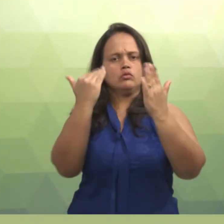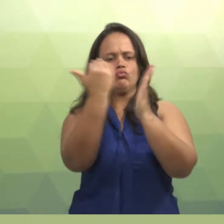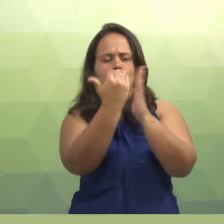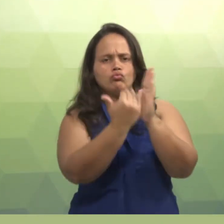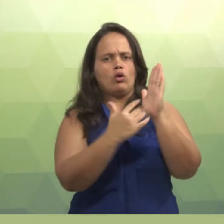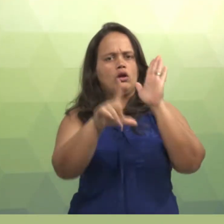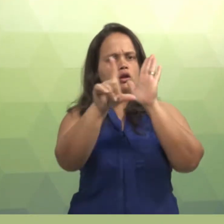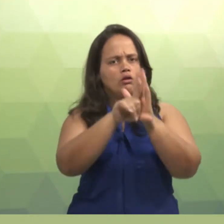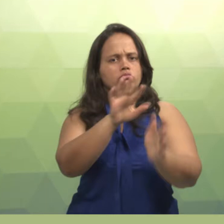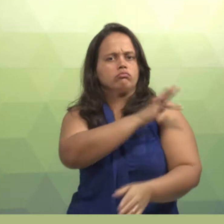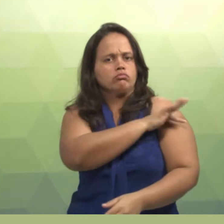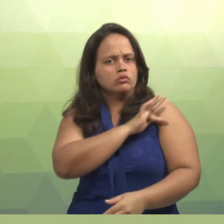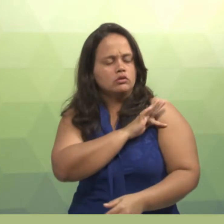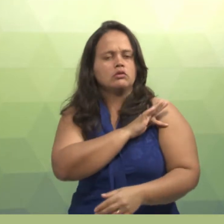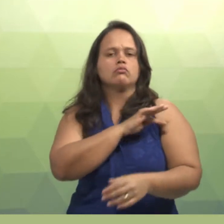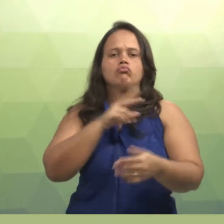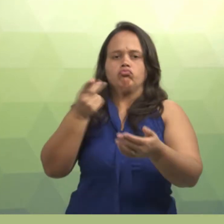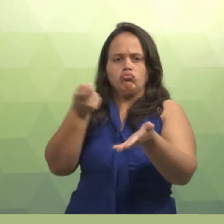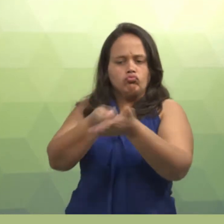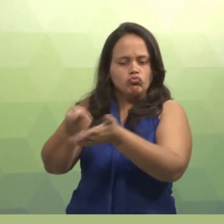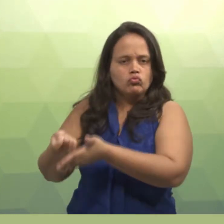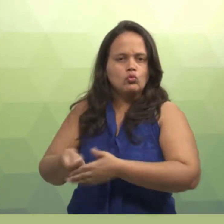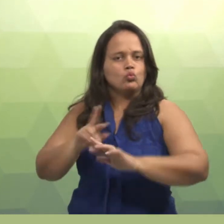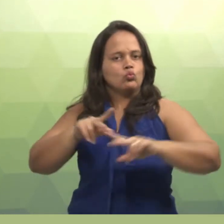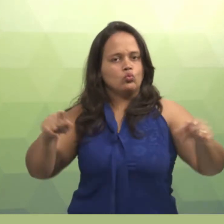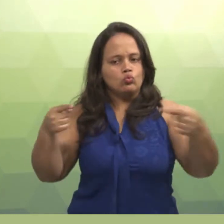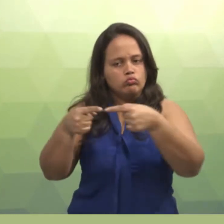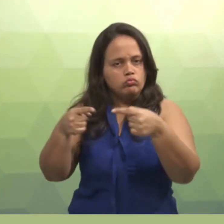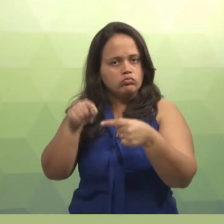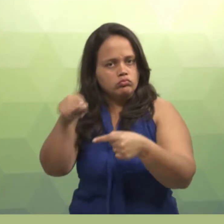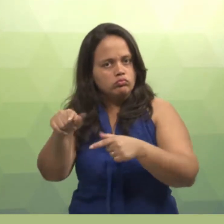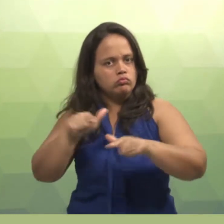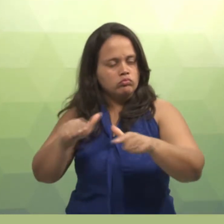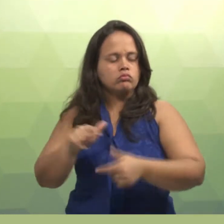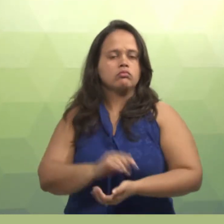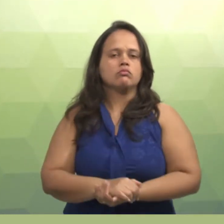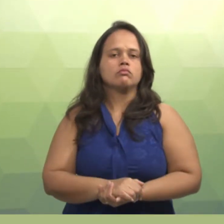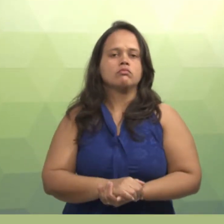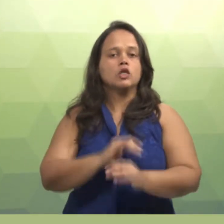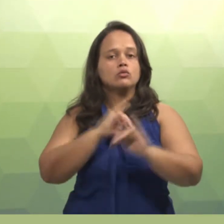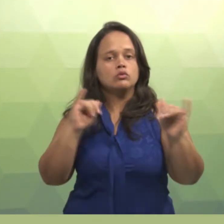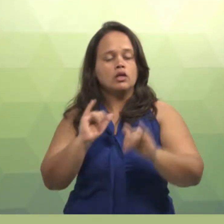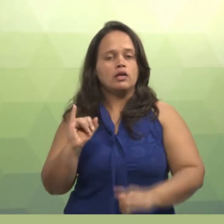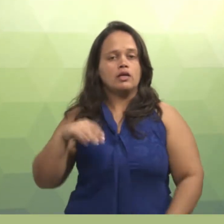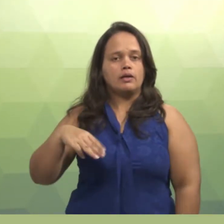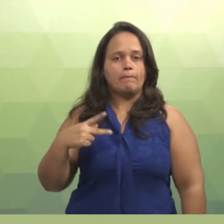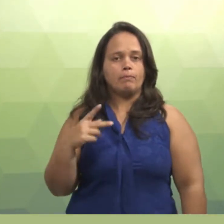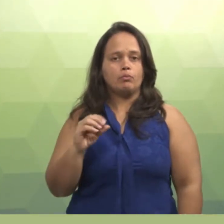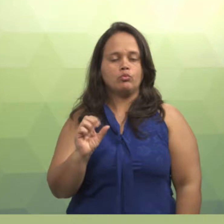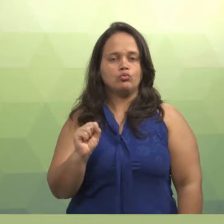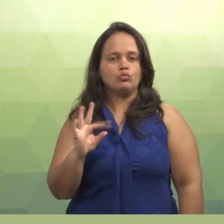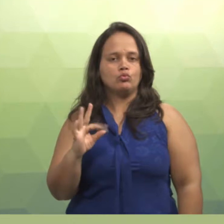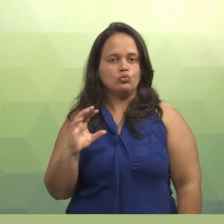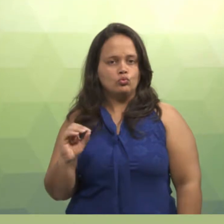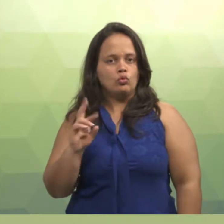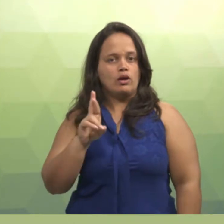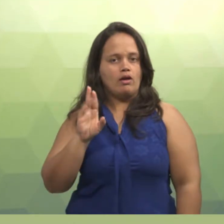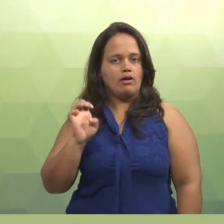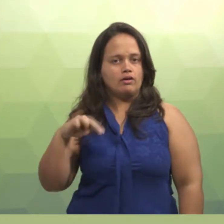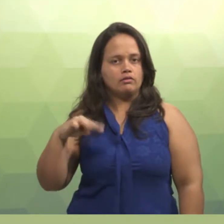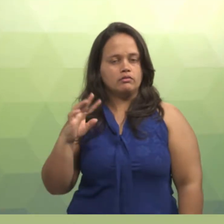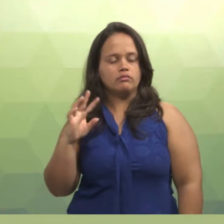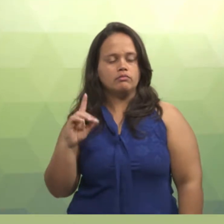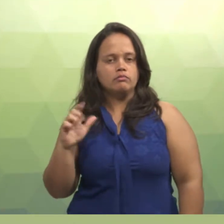elaborar relação anual de informações sociais, elaborar declaração de débitos e créditos tributários federais, elaborar